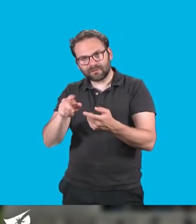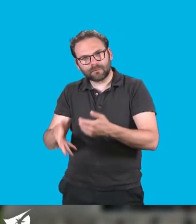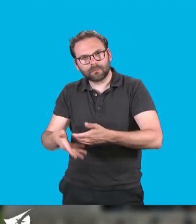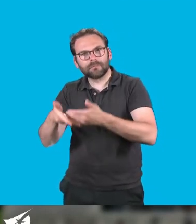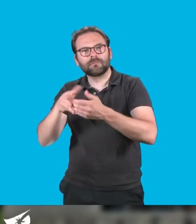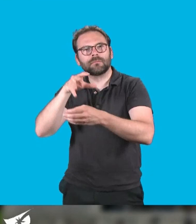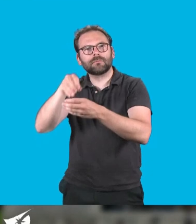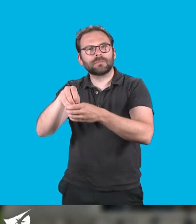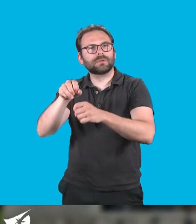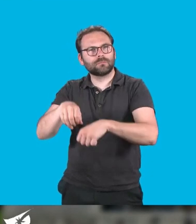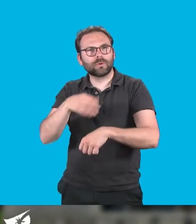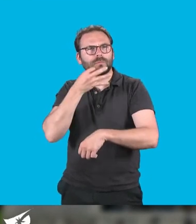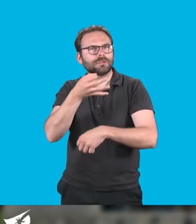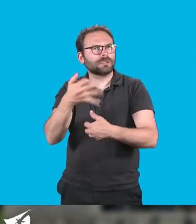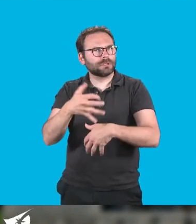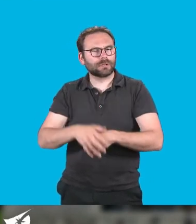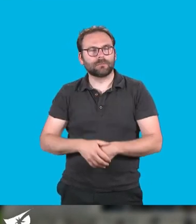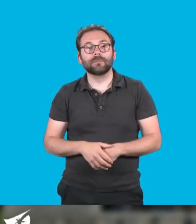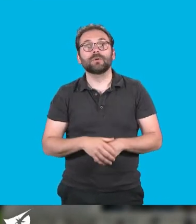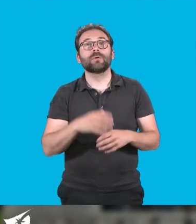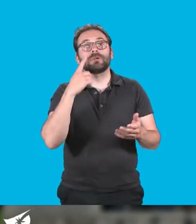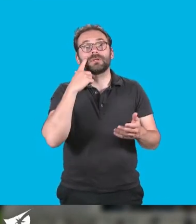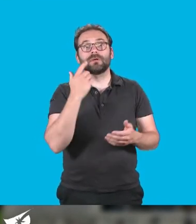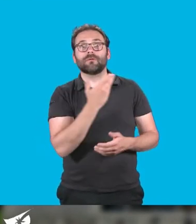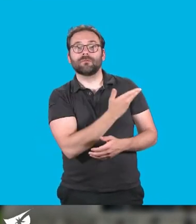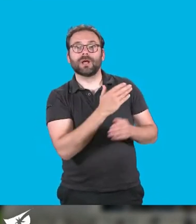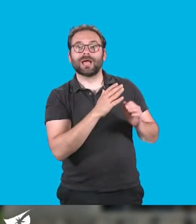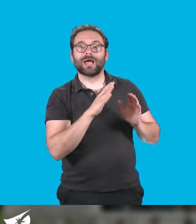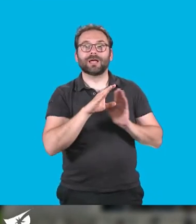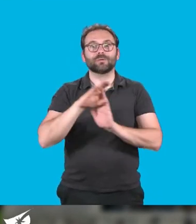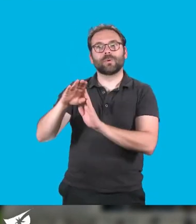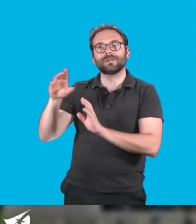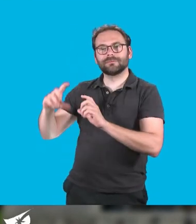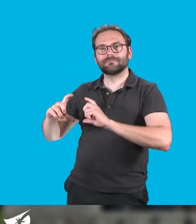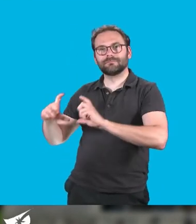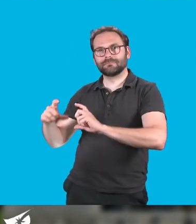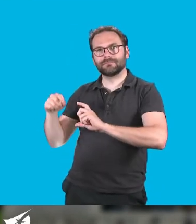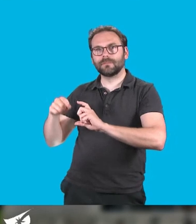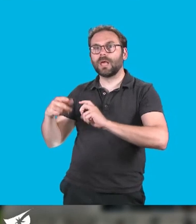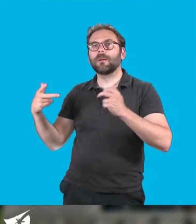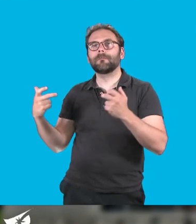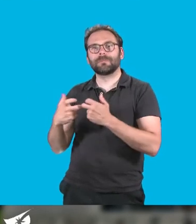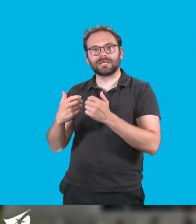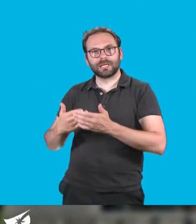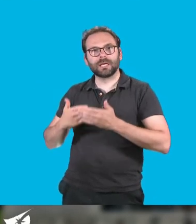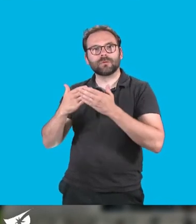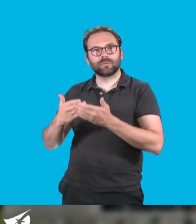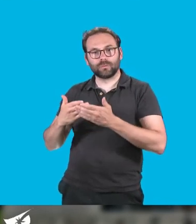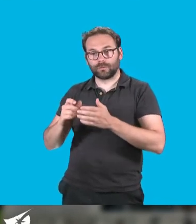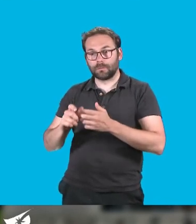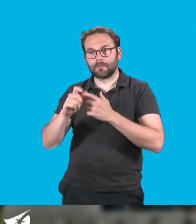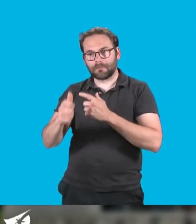l'évoquer tout à l'heure. Et puis, vous le voyez sur la droite de la vignette, le rappel du montant de ces études qui ont amené à